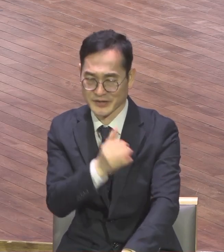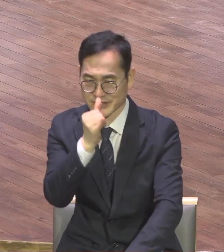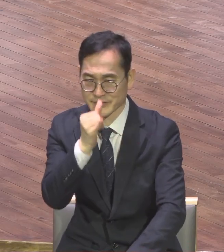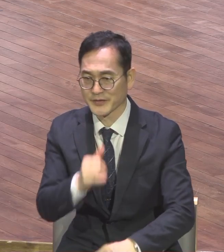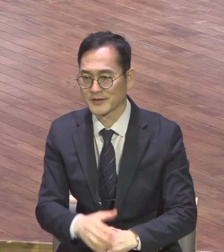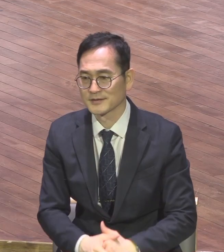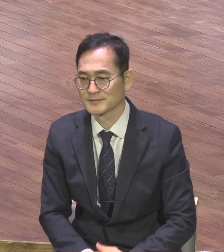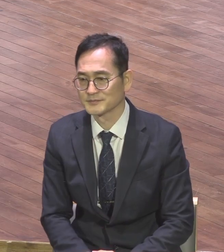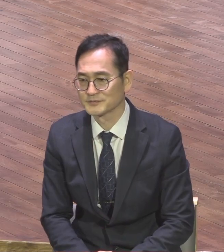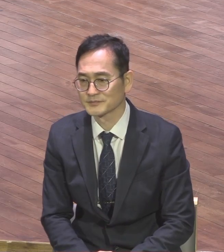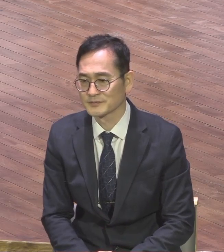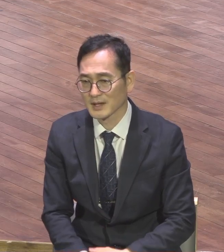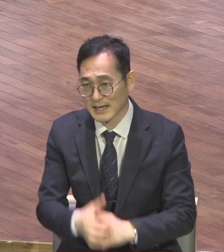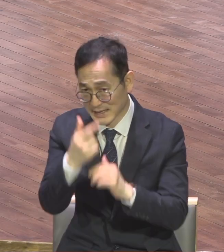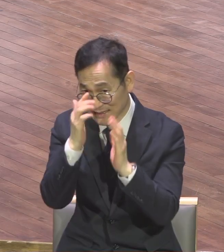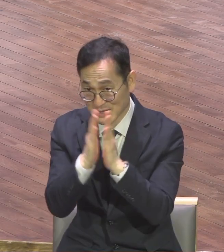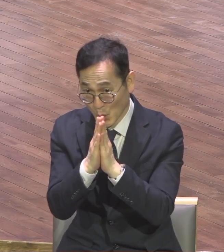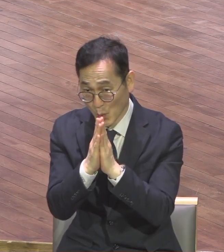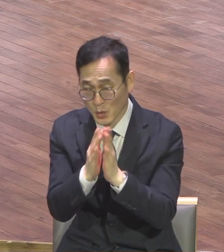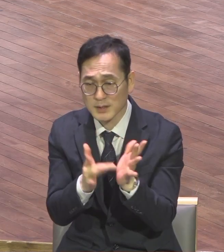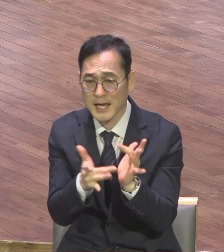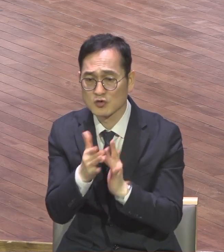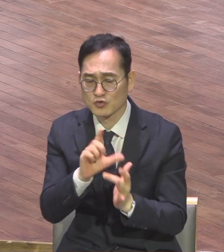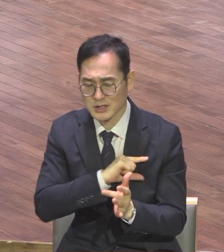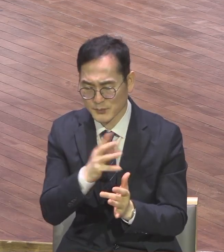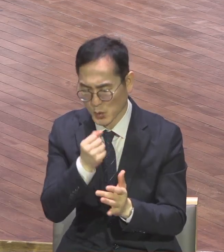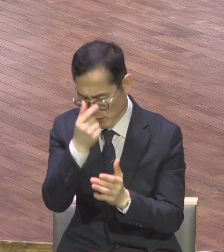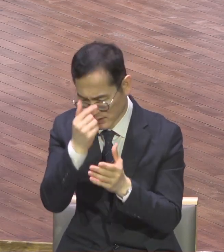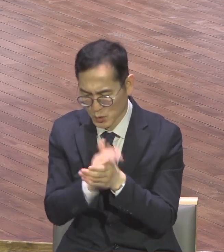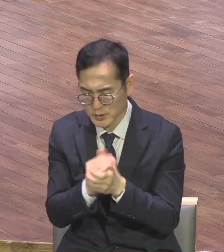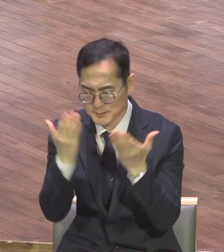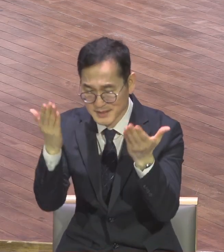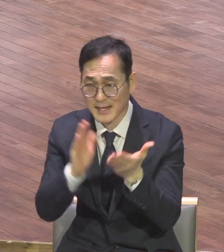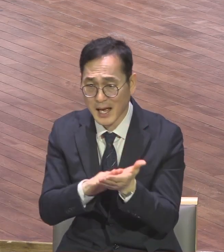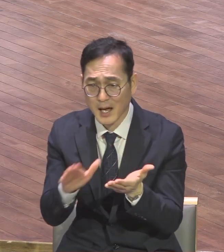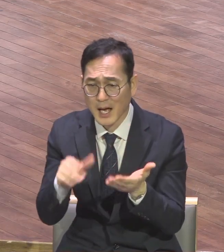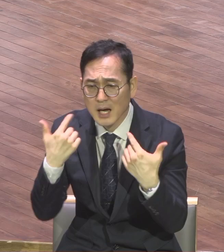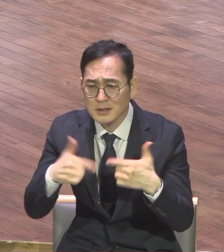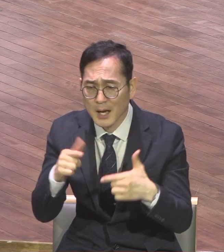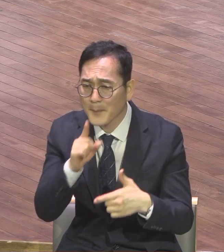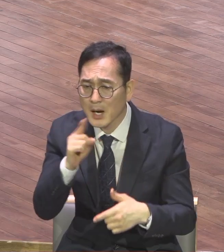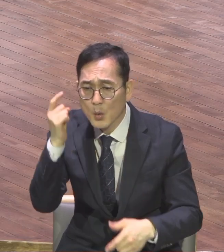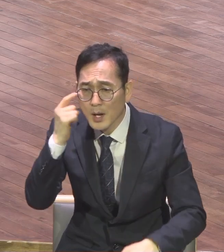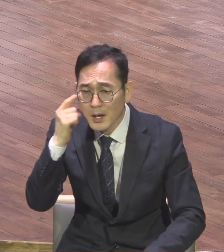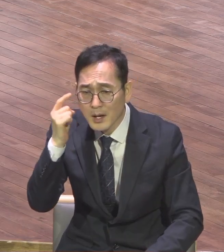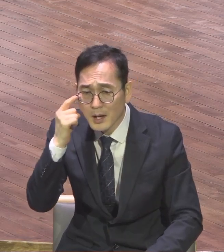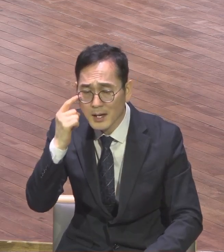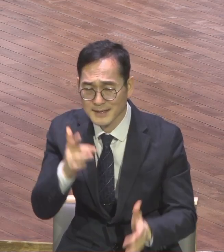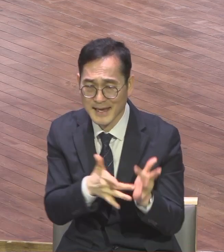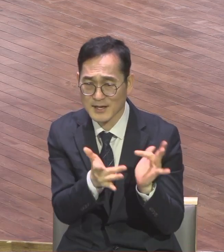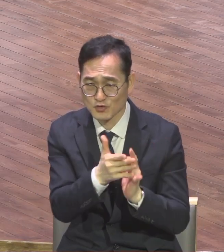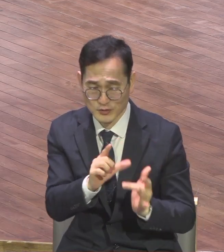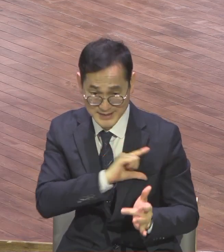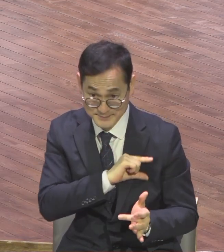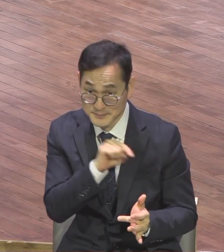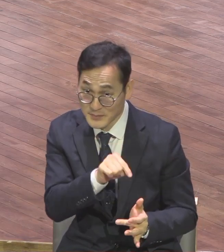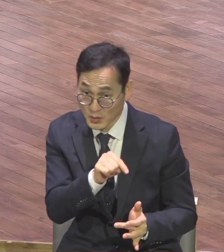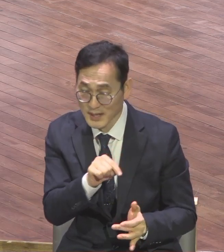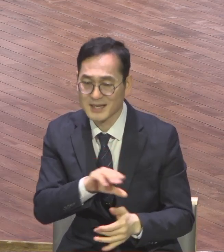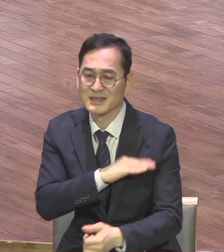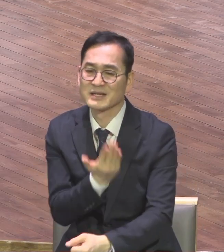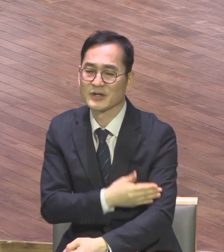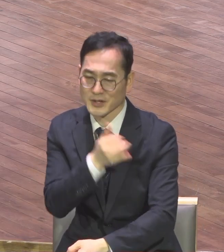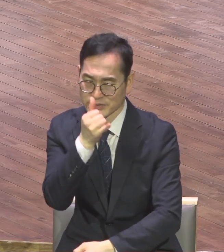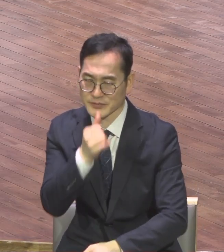왜 우리가 기도하고 예수 그리스도 이름으로 기도합니다라고 마무리합니까? 예수 그리스도 이름에 능력이 있기 때문에,